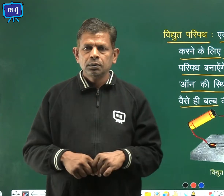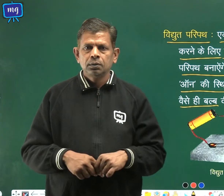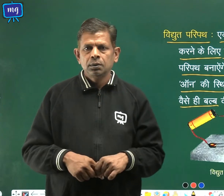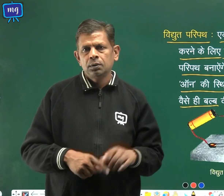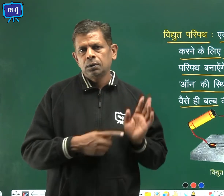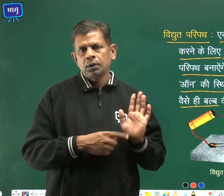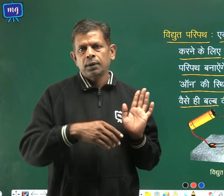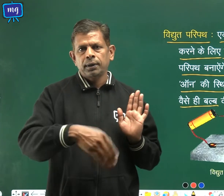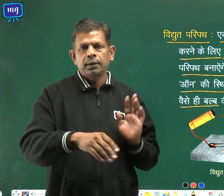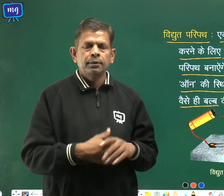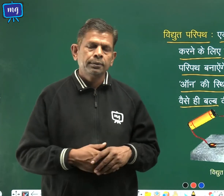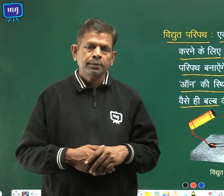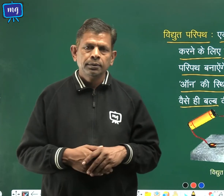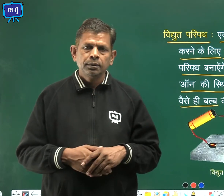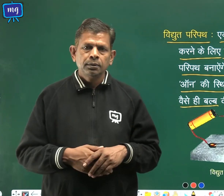दिखाया गया है।